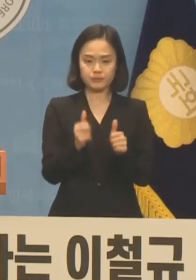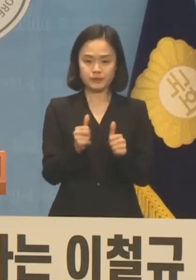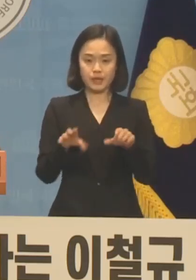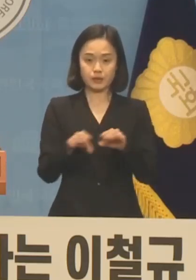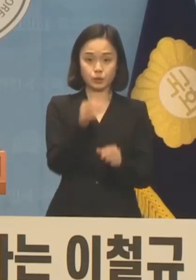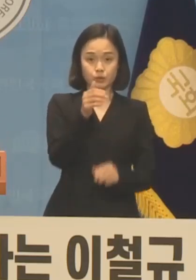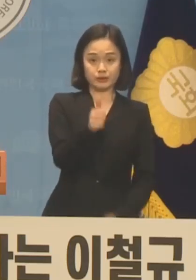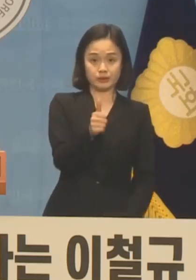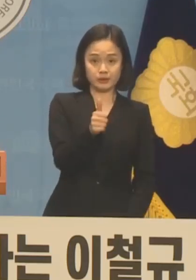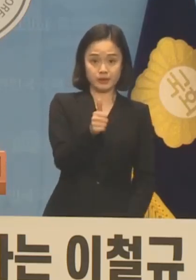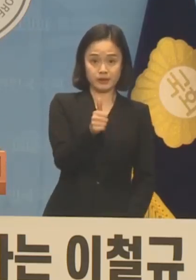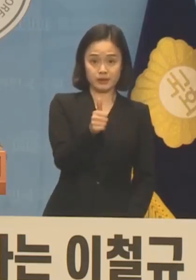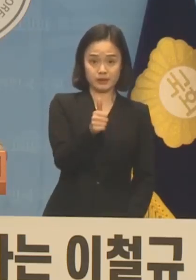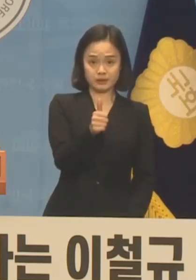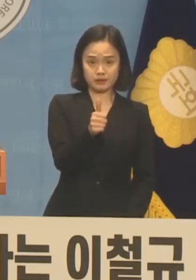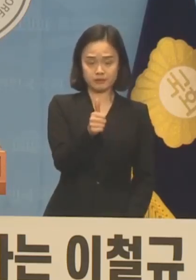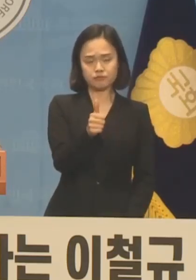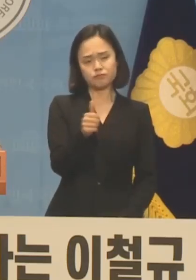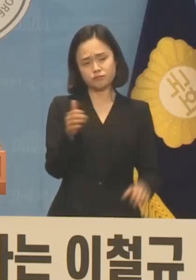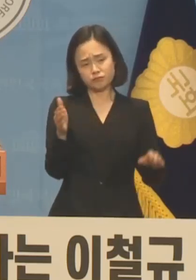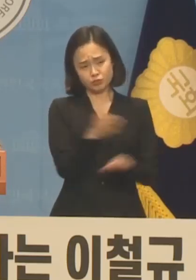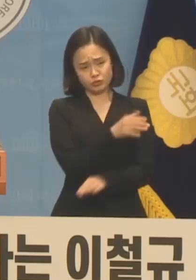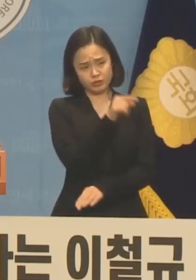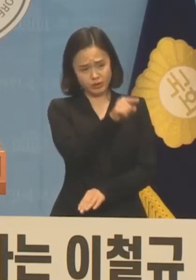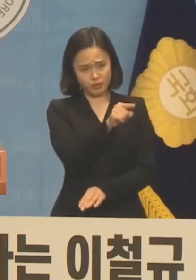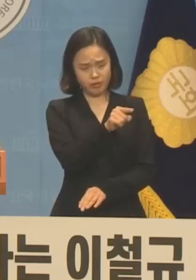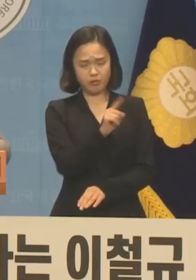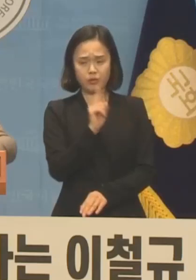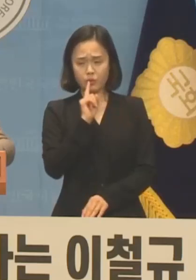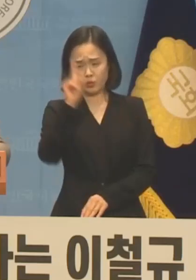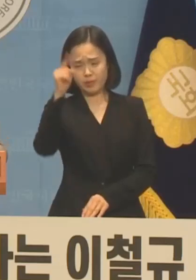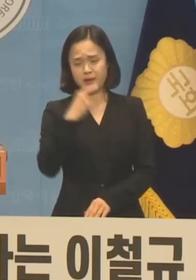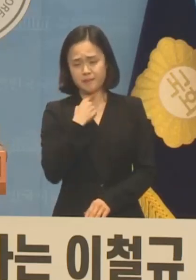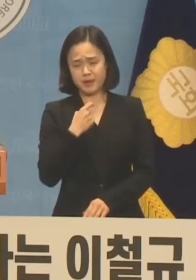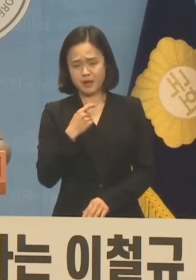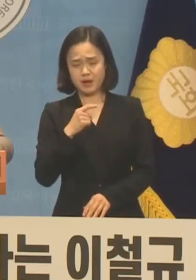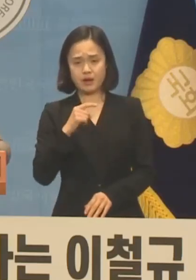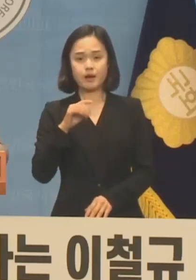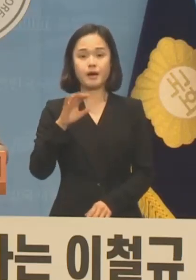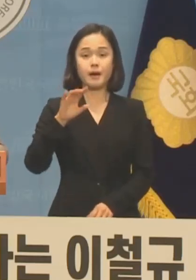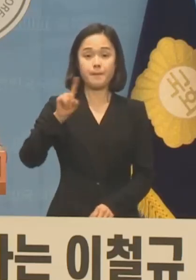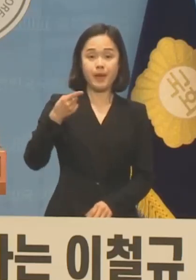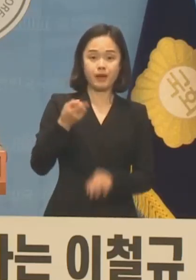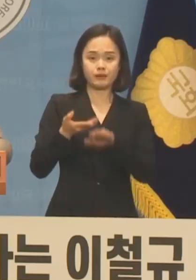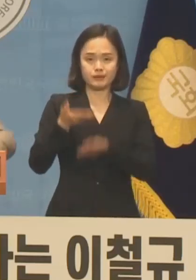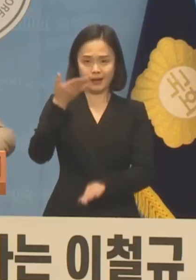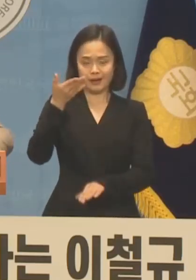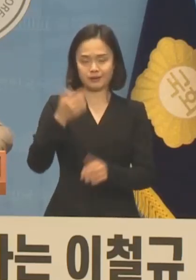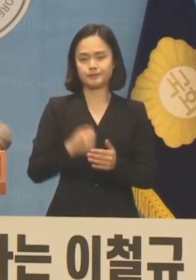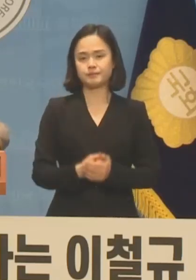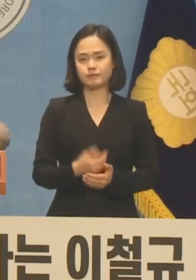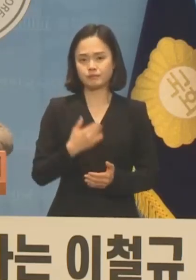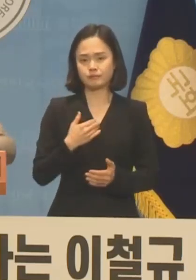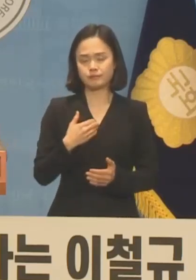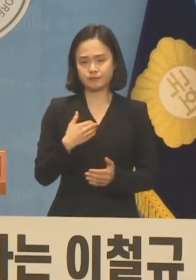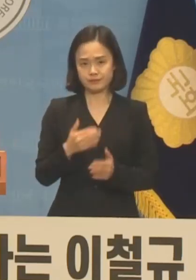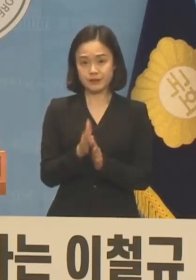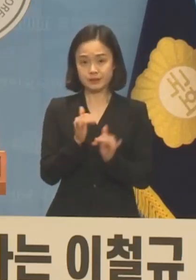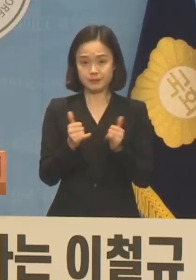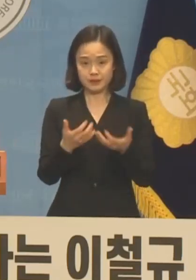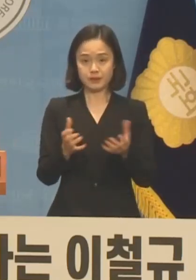지금까지 100번 넘게 고발한 사법정의 바로 세우기 시민행동 상임대표 김한매입니다.